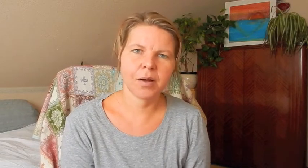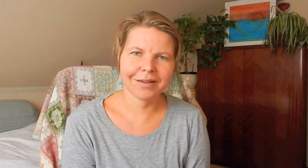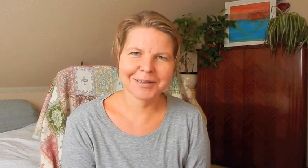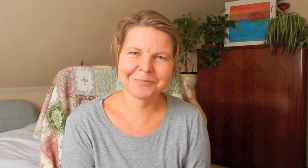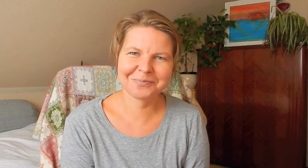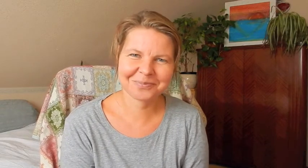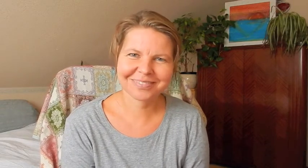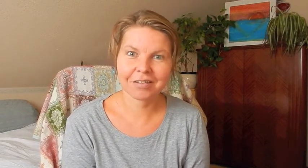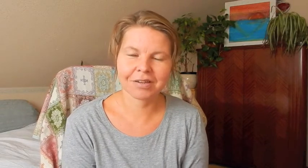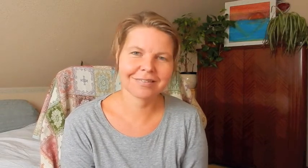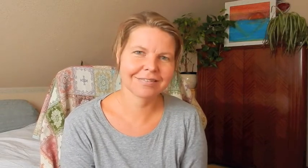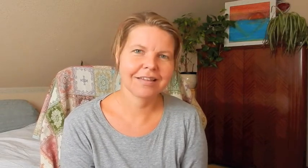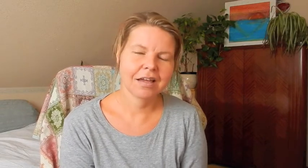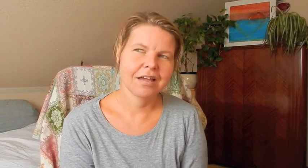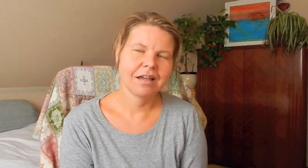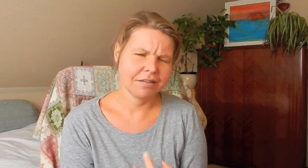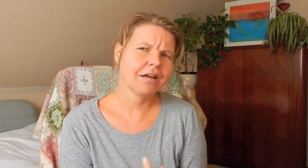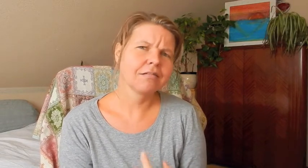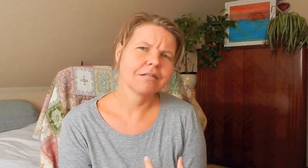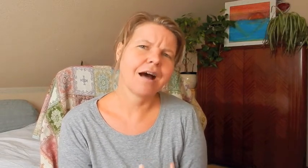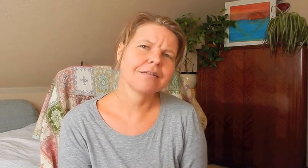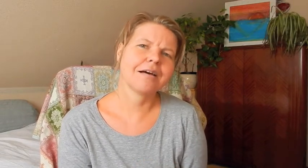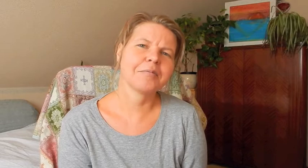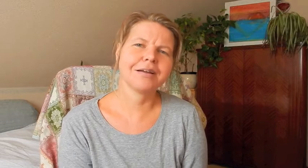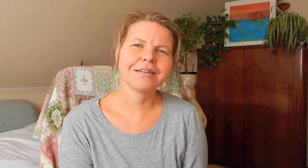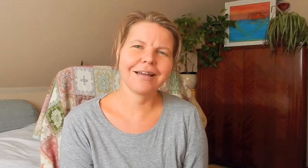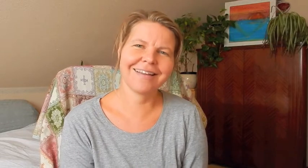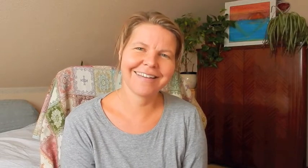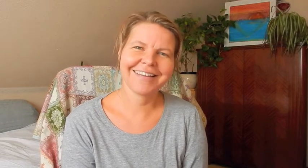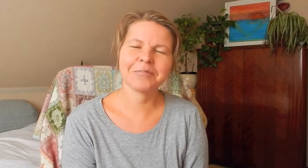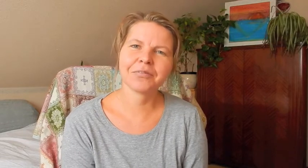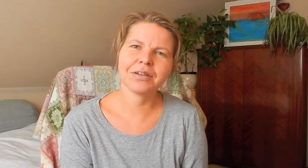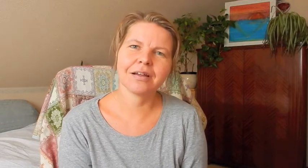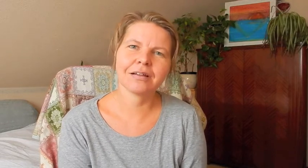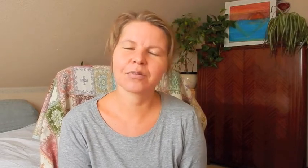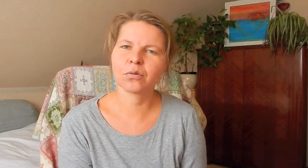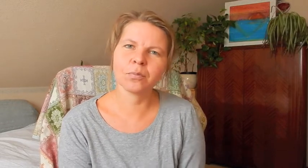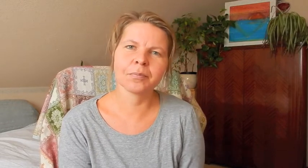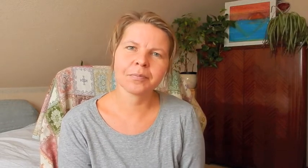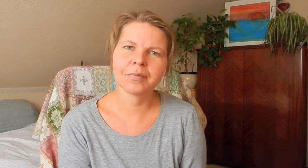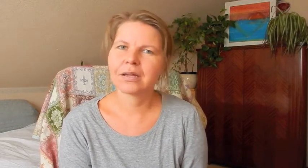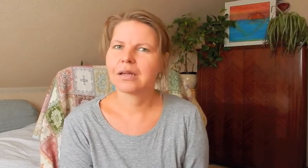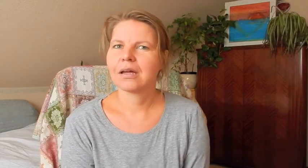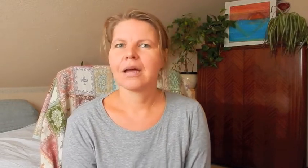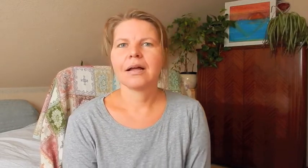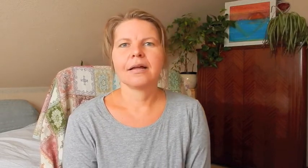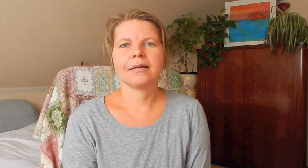dabei. Und es ist, ja, harte Arbeit, immer wieder zu üben,